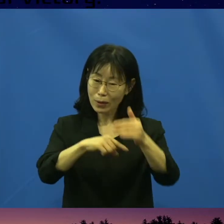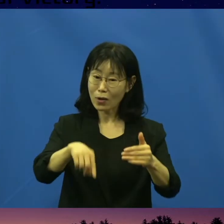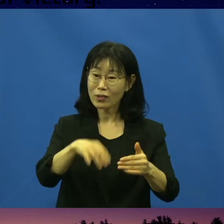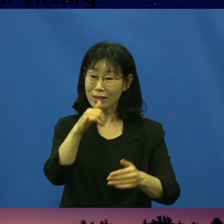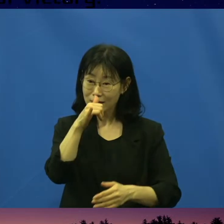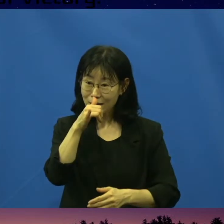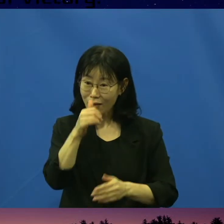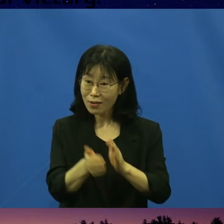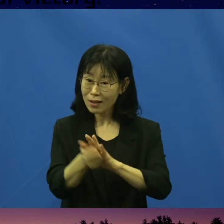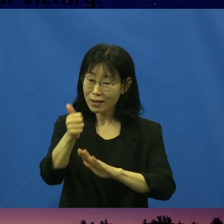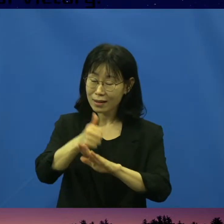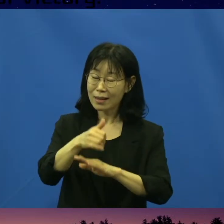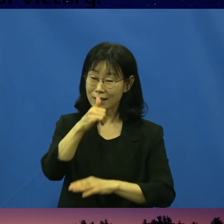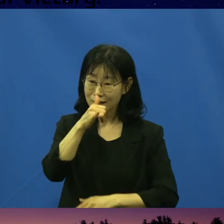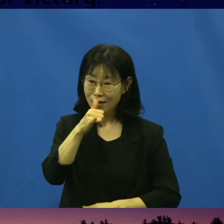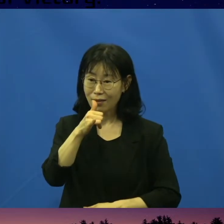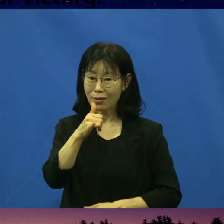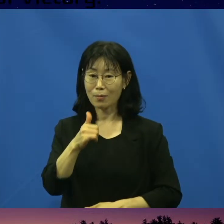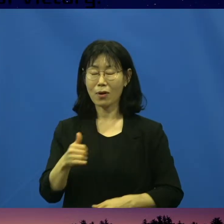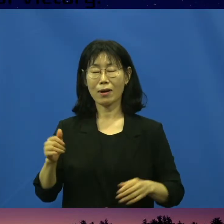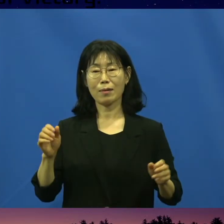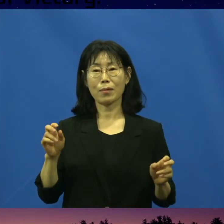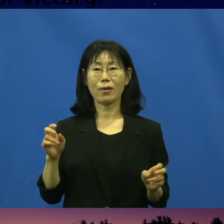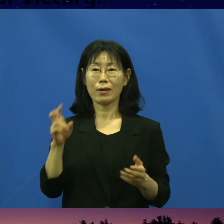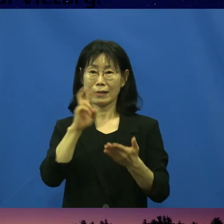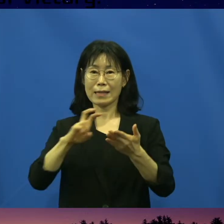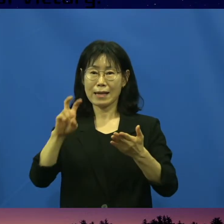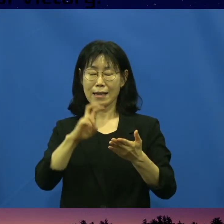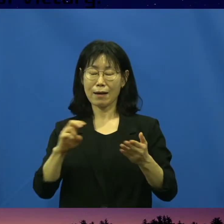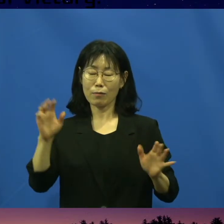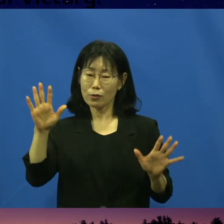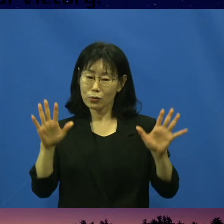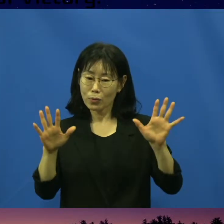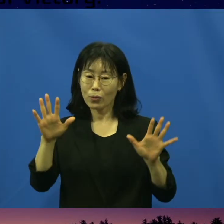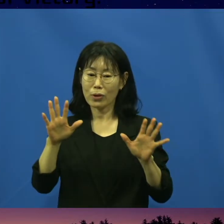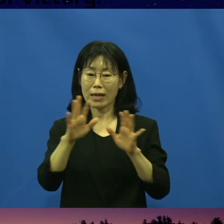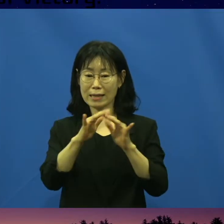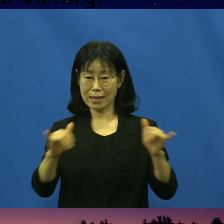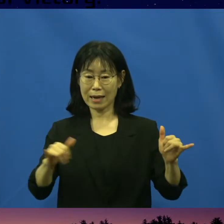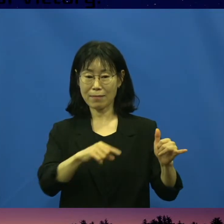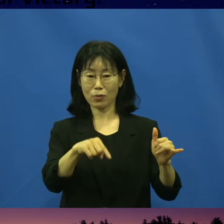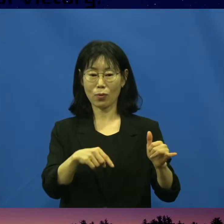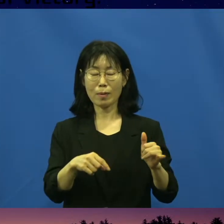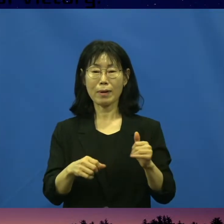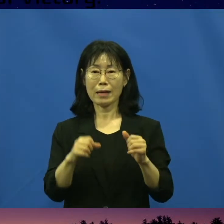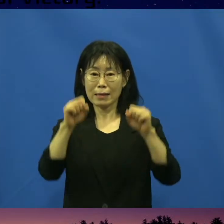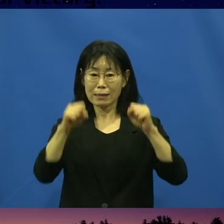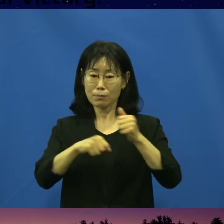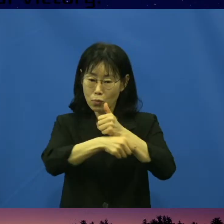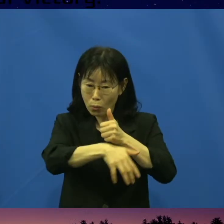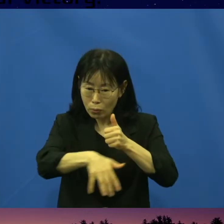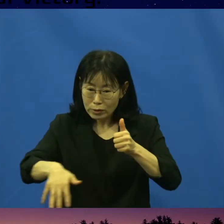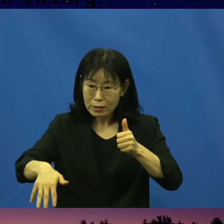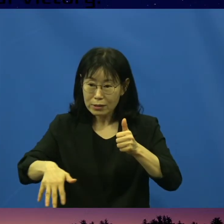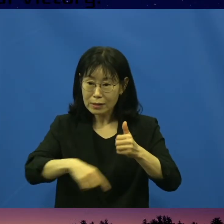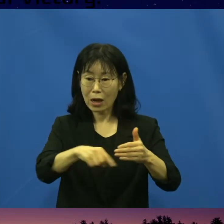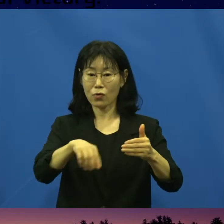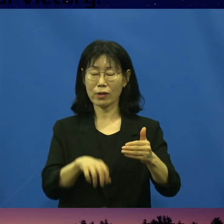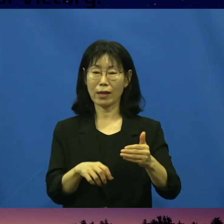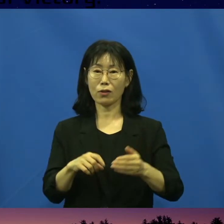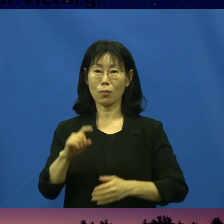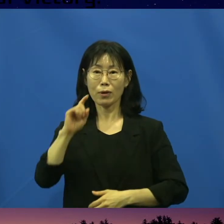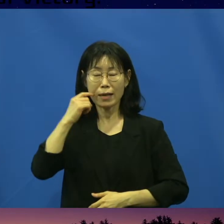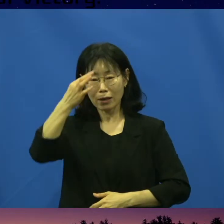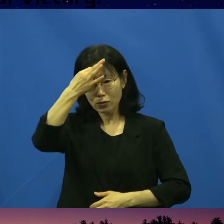뭐 연예계에서도 탑에 있는 거죠. 지존이죠, 지존. 스포츠계, 그죠? 기업가, 예술가,